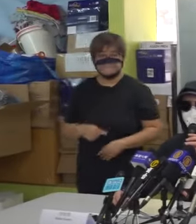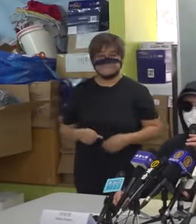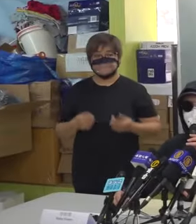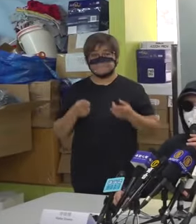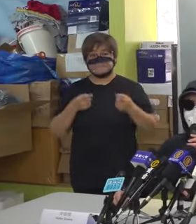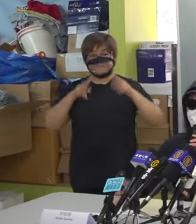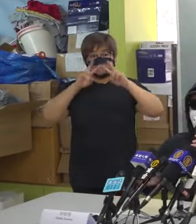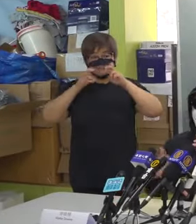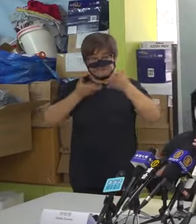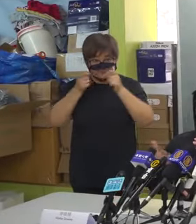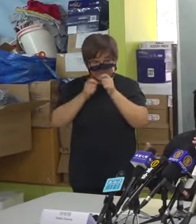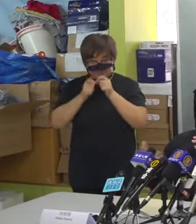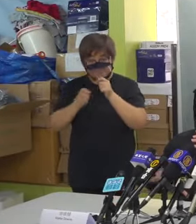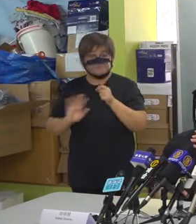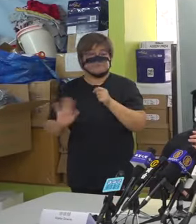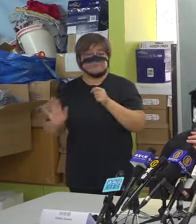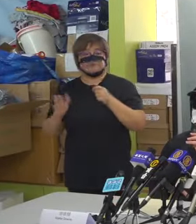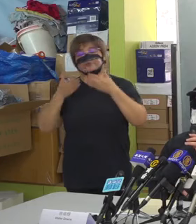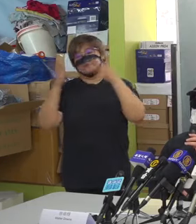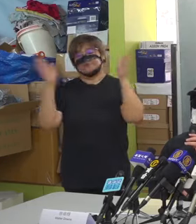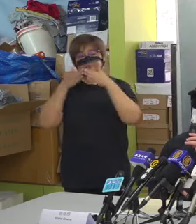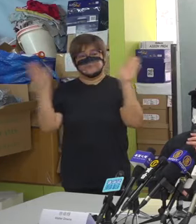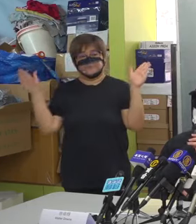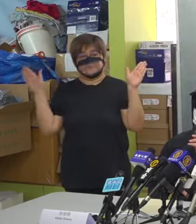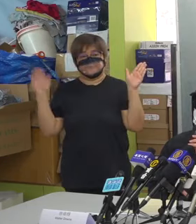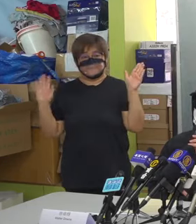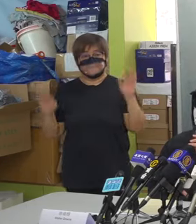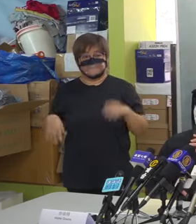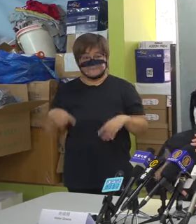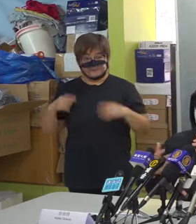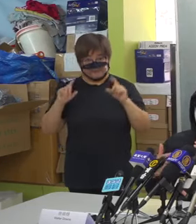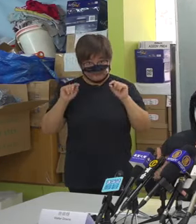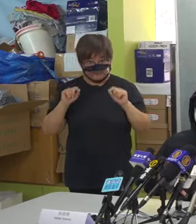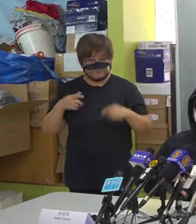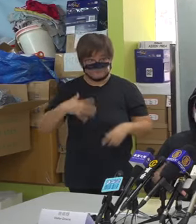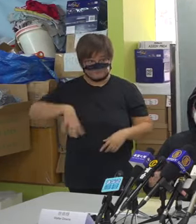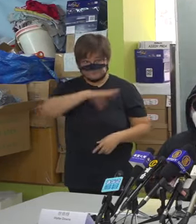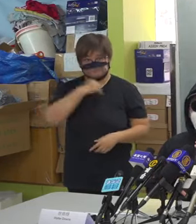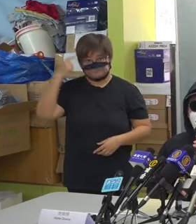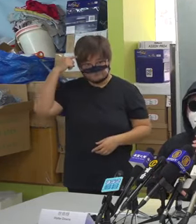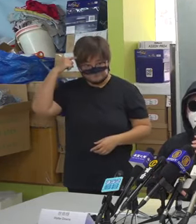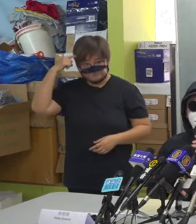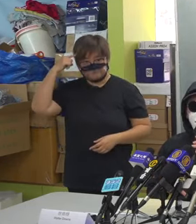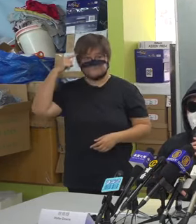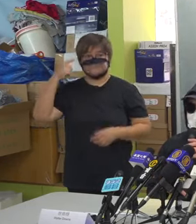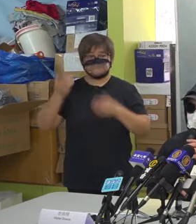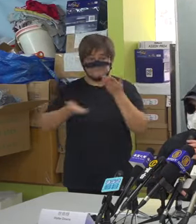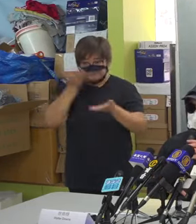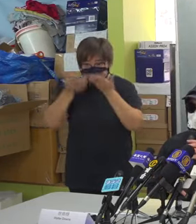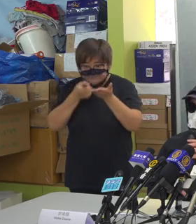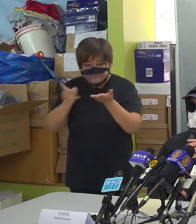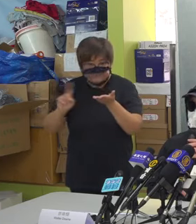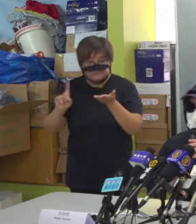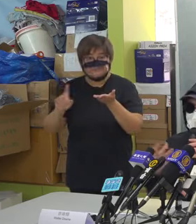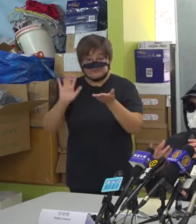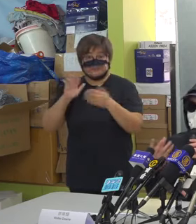去咁究竟有啲咩問題，我哋想了解到嘅就係呢份報告，正如我哋啱啱嘅稿入邊都提到嘅，